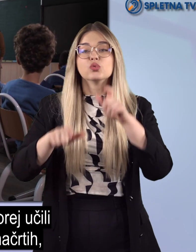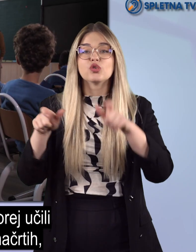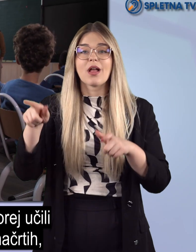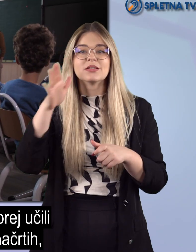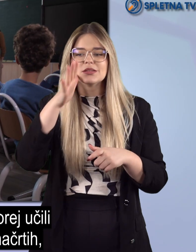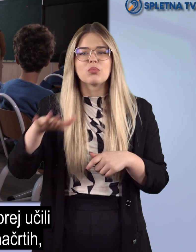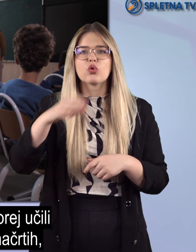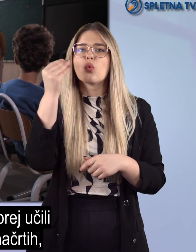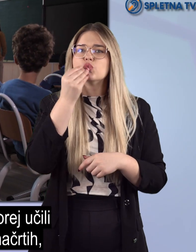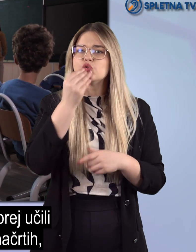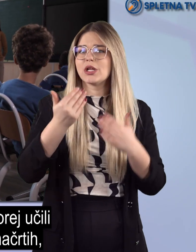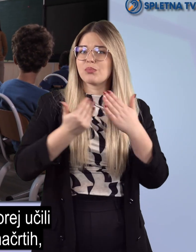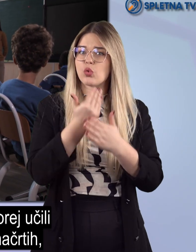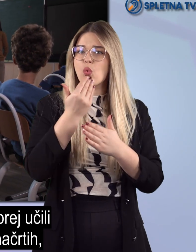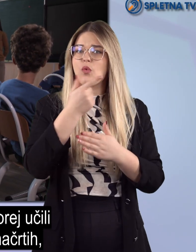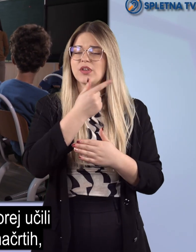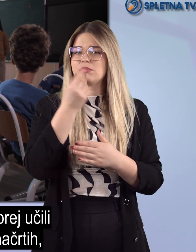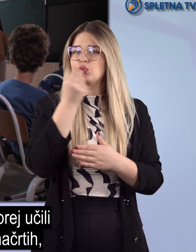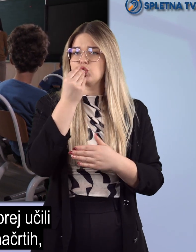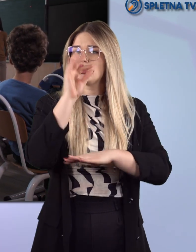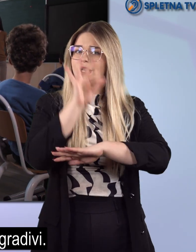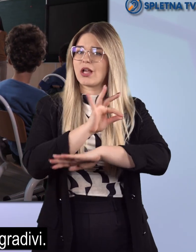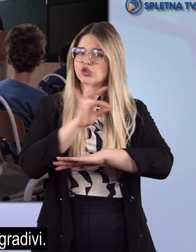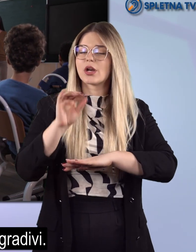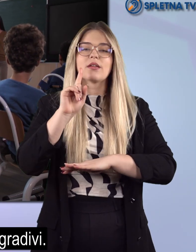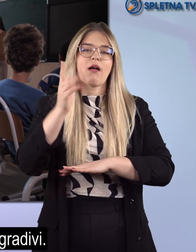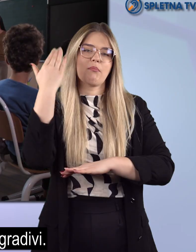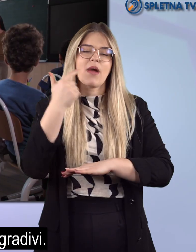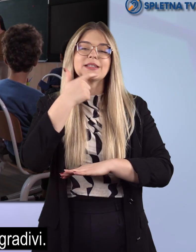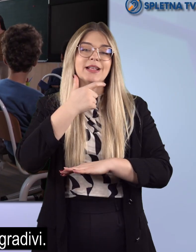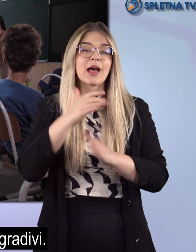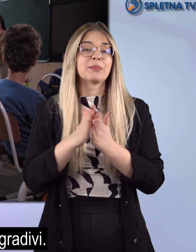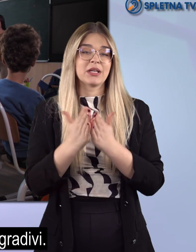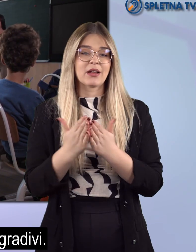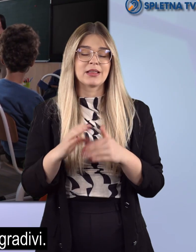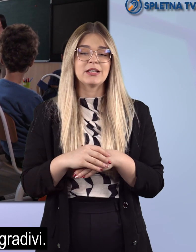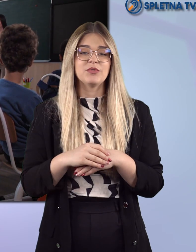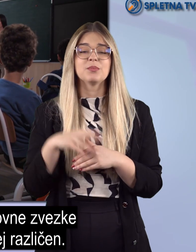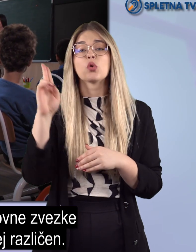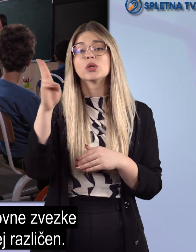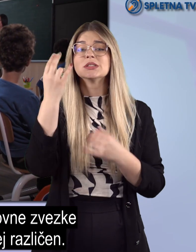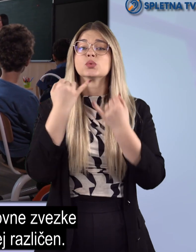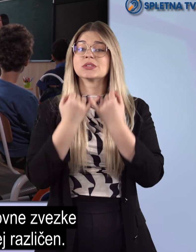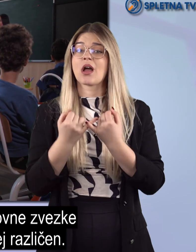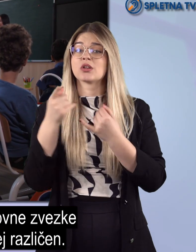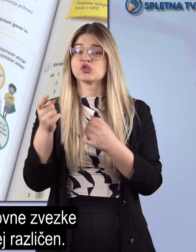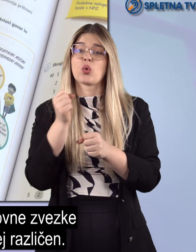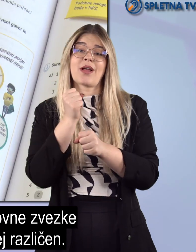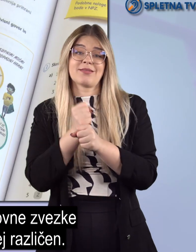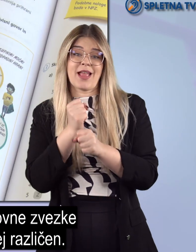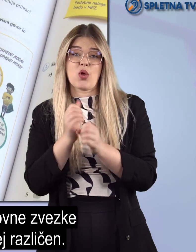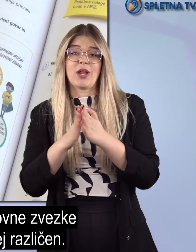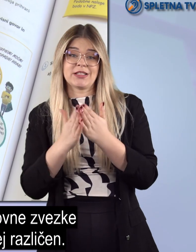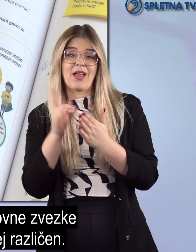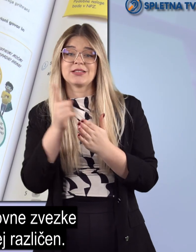Učenci se bodo torej učili po novih učnih načrtih, vendar s starimi gradivi. Odziv staršev na delovne zvezke